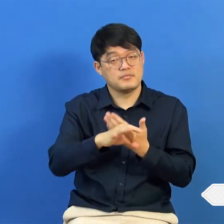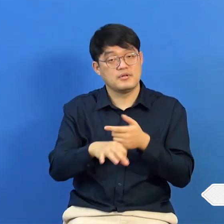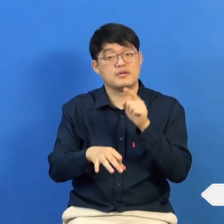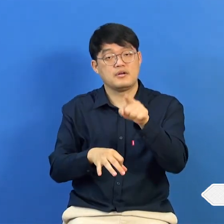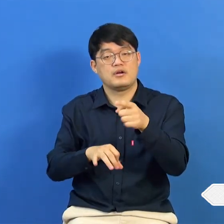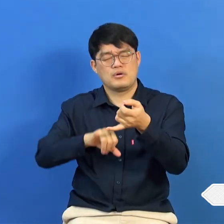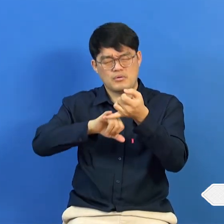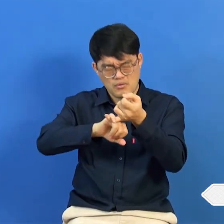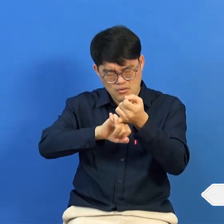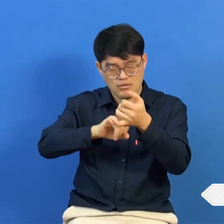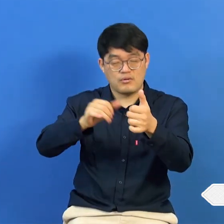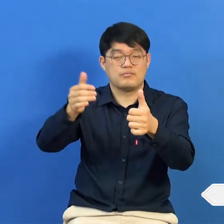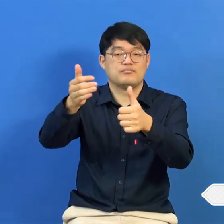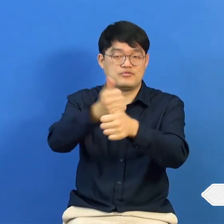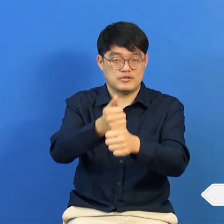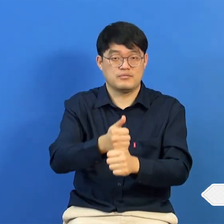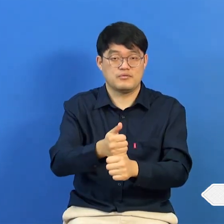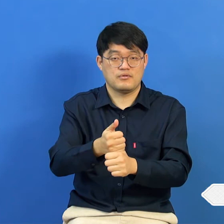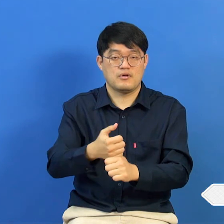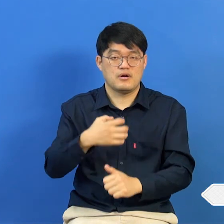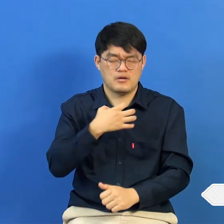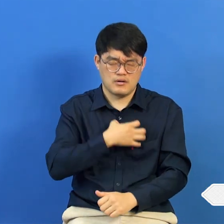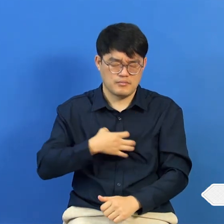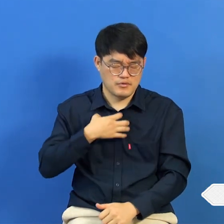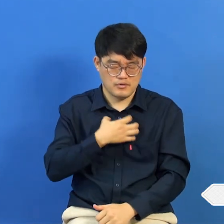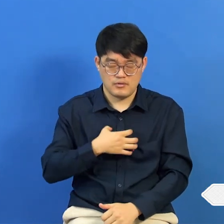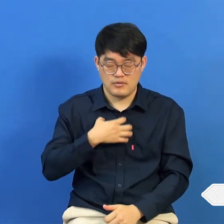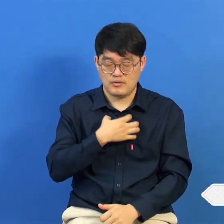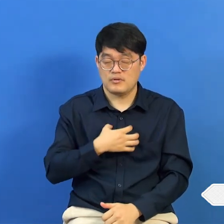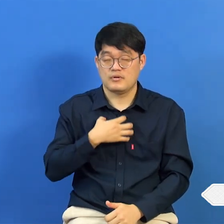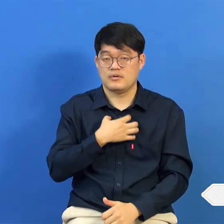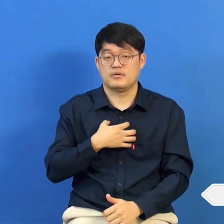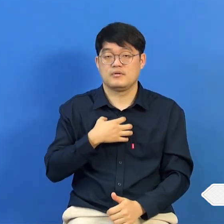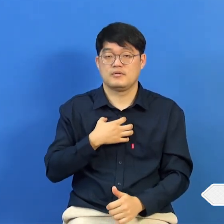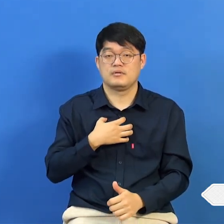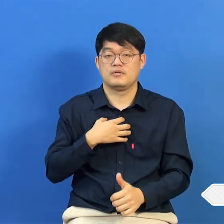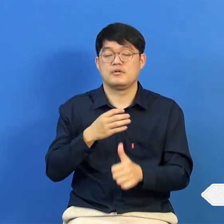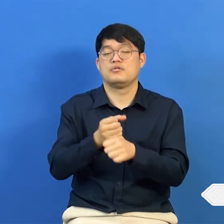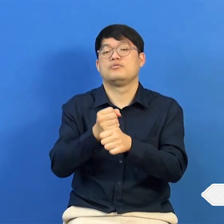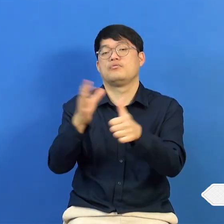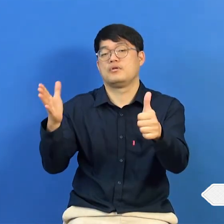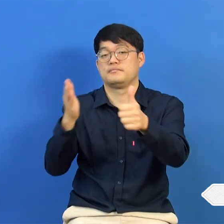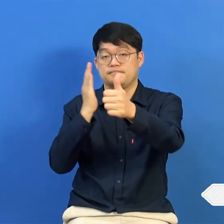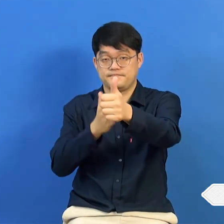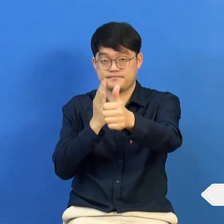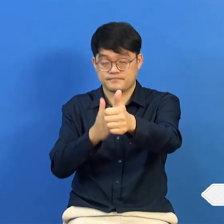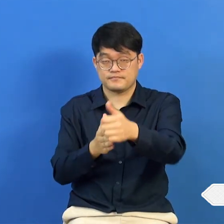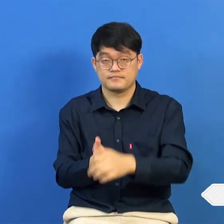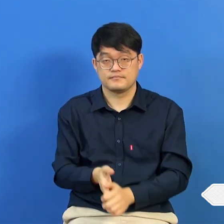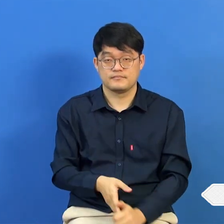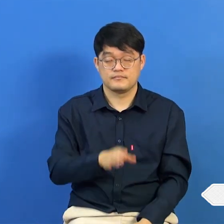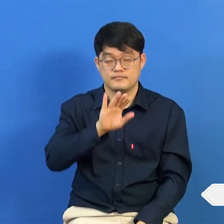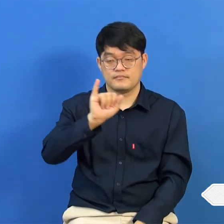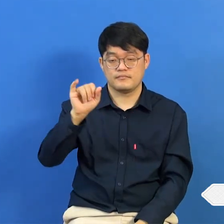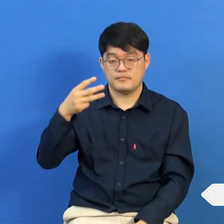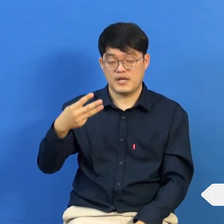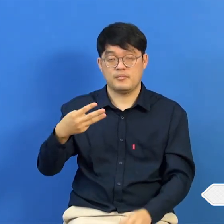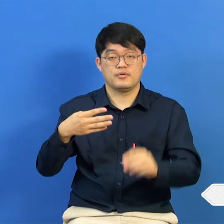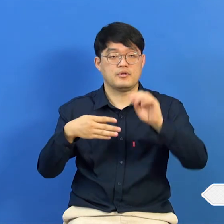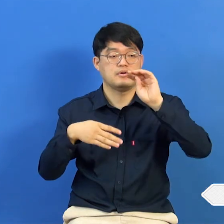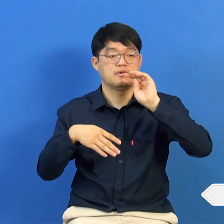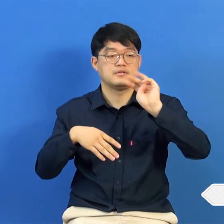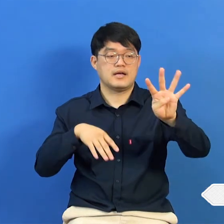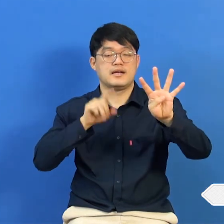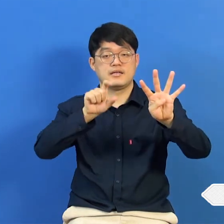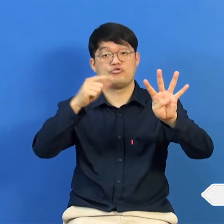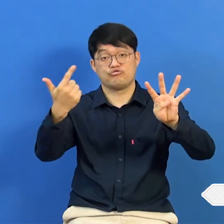꼭 붙들고 염려의 끈을 그냥 놓아버리십시오. 빌립보 4장 6절이 뭐라고 합니까?